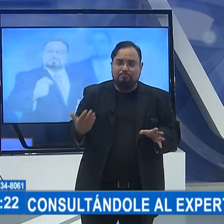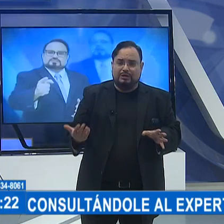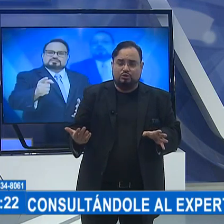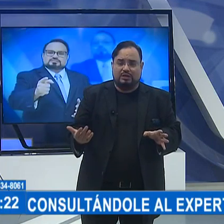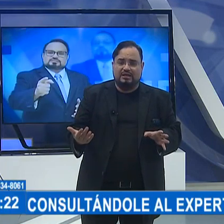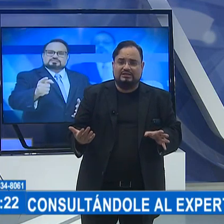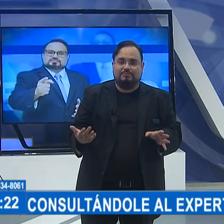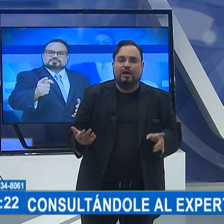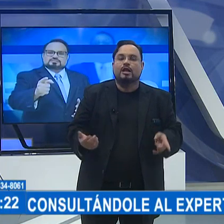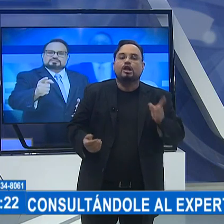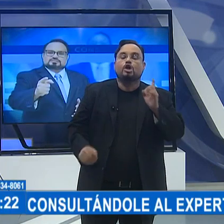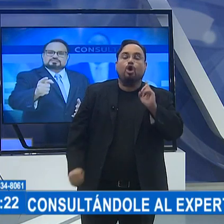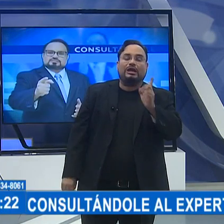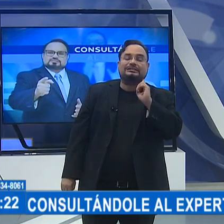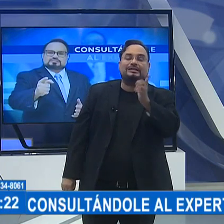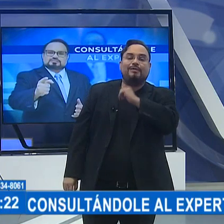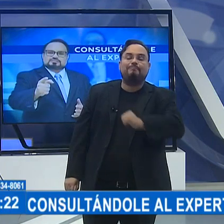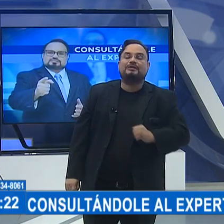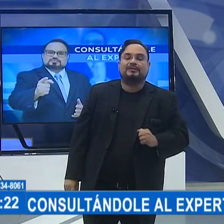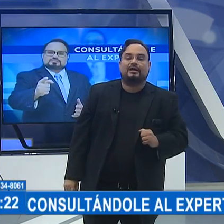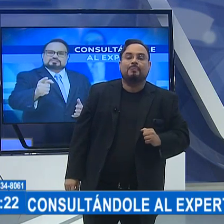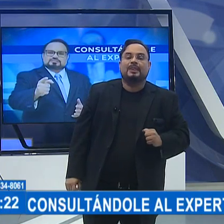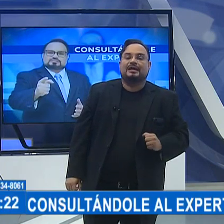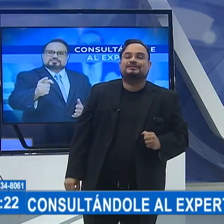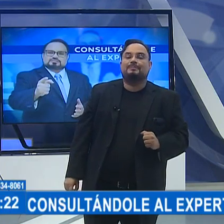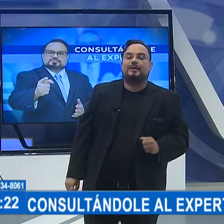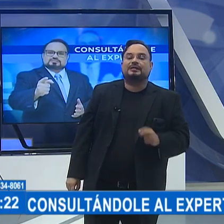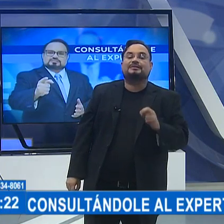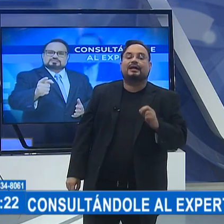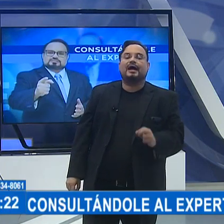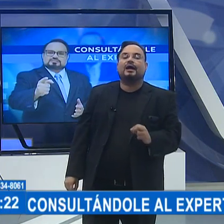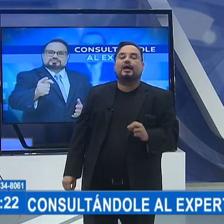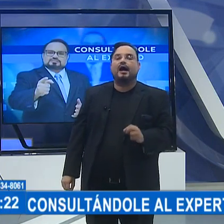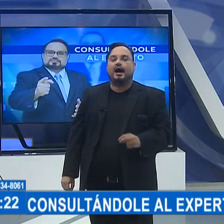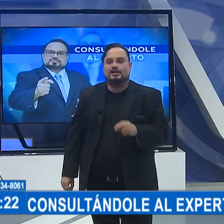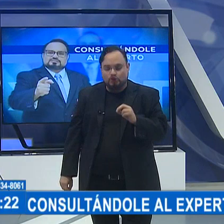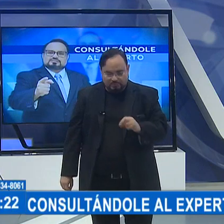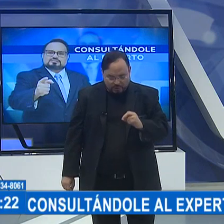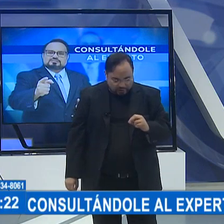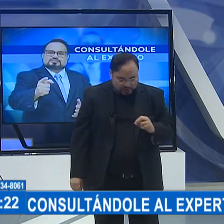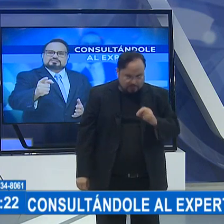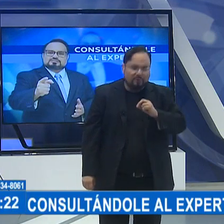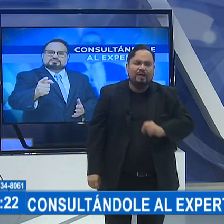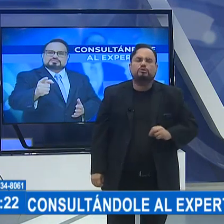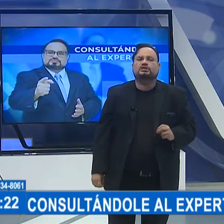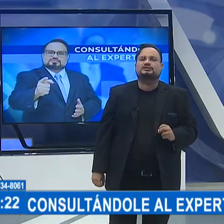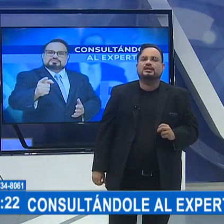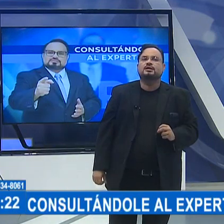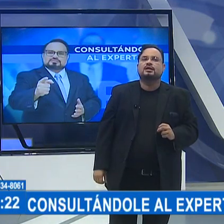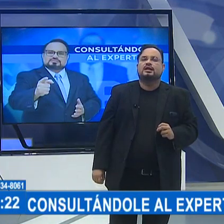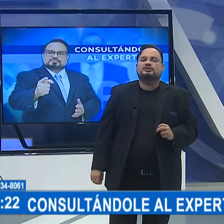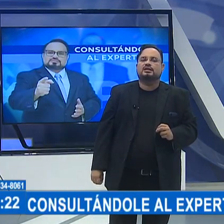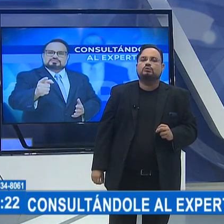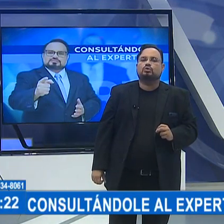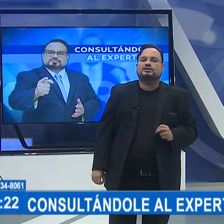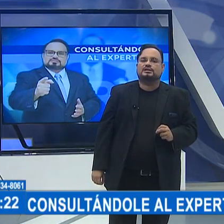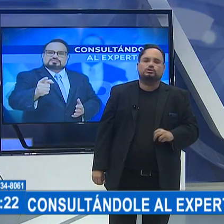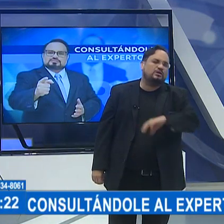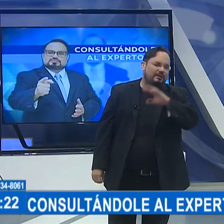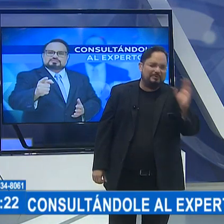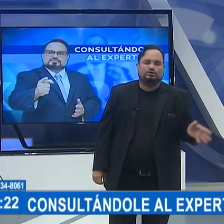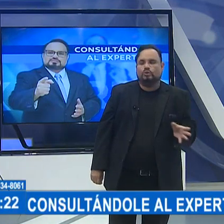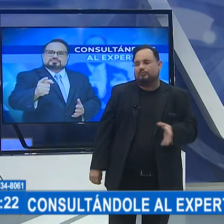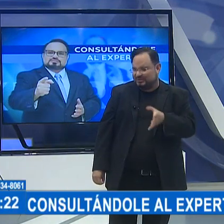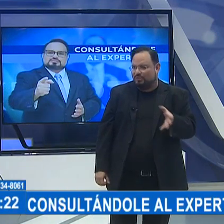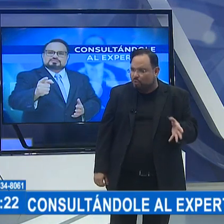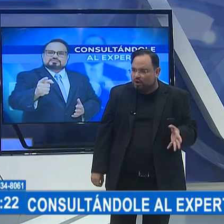una cuestión personalísima. Lo que sí va a pasar es que para sacar a esos menores, supongamos que sí les den la autorización